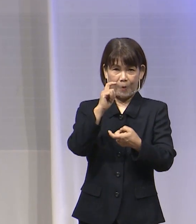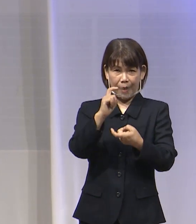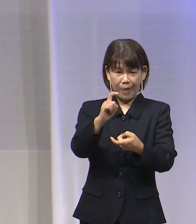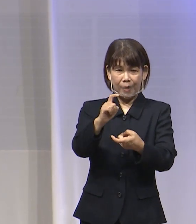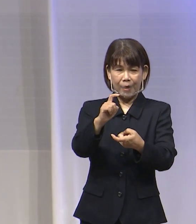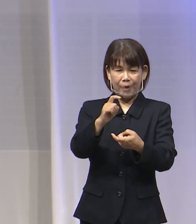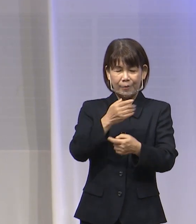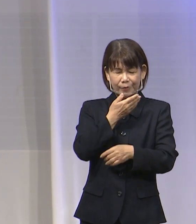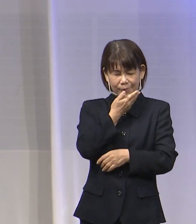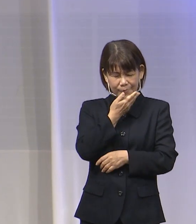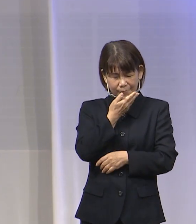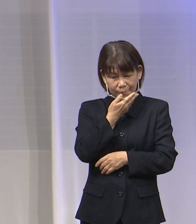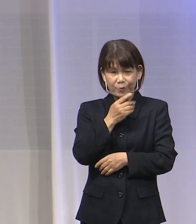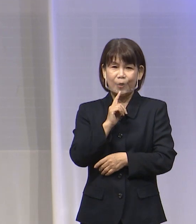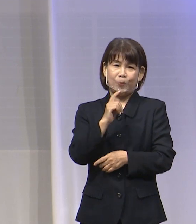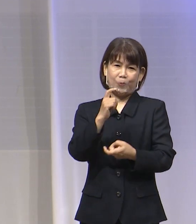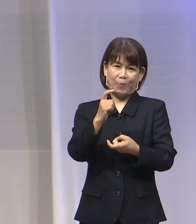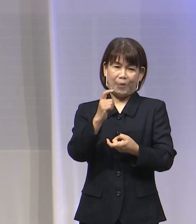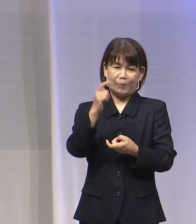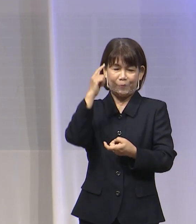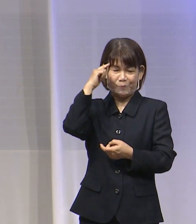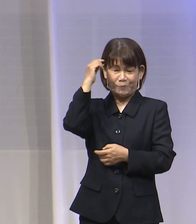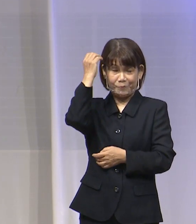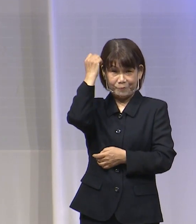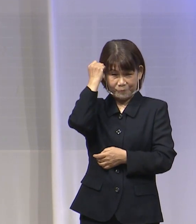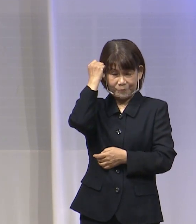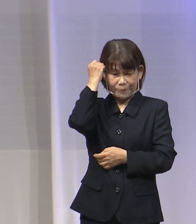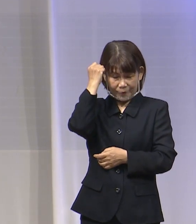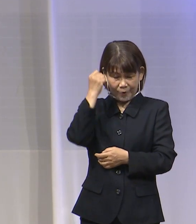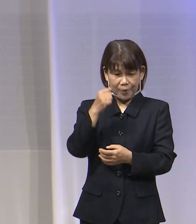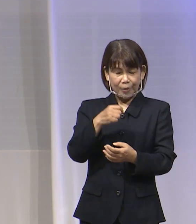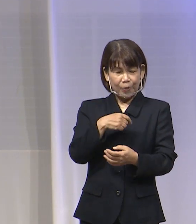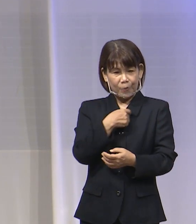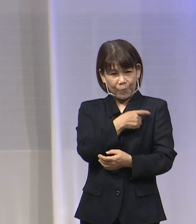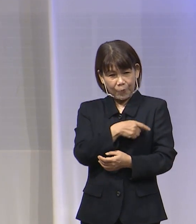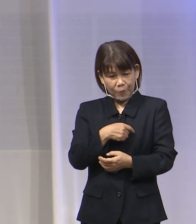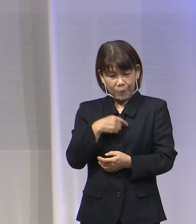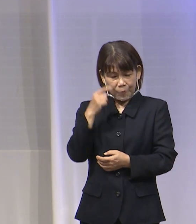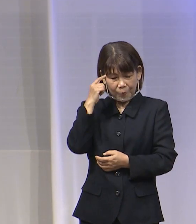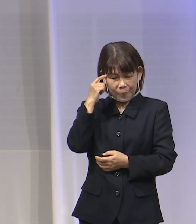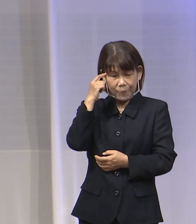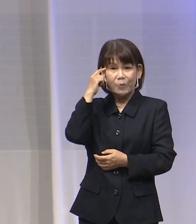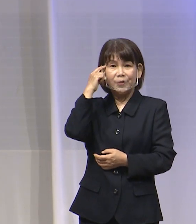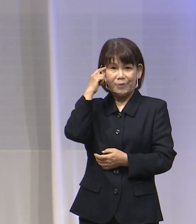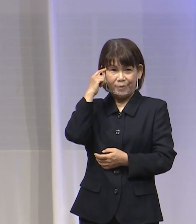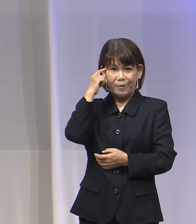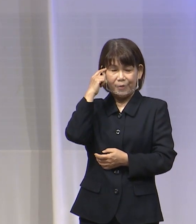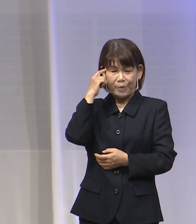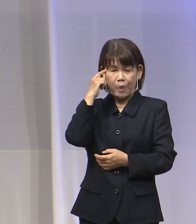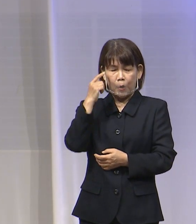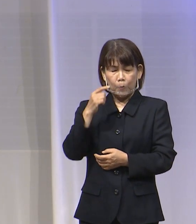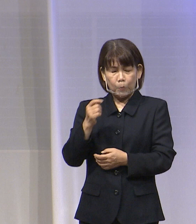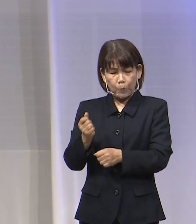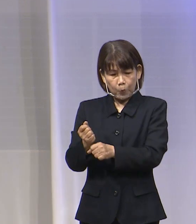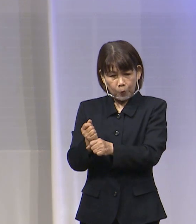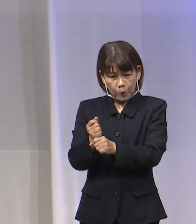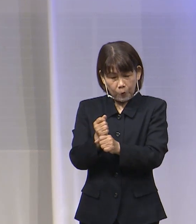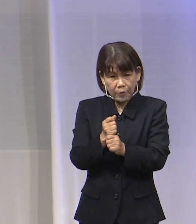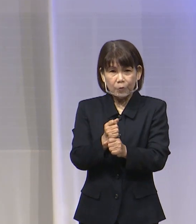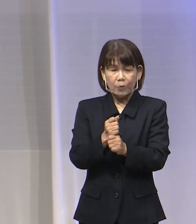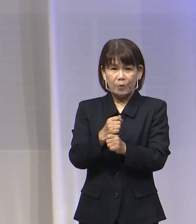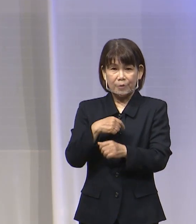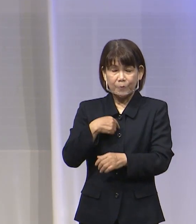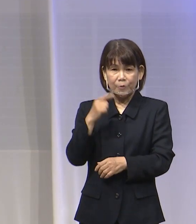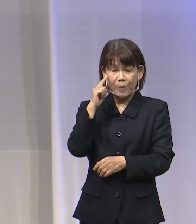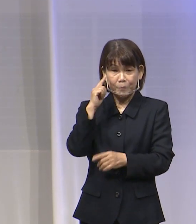で時々その心の中の宝箱からだしてこの言葉を自分でもう一度見直すことがあり